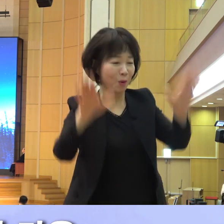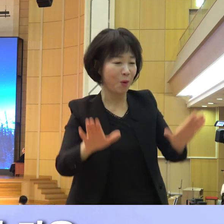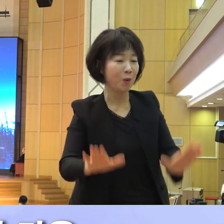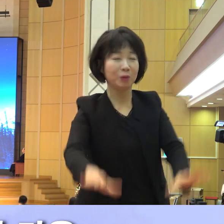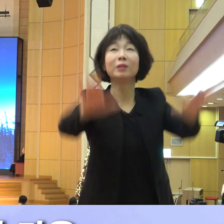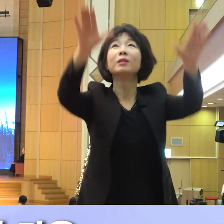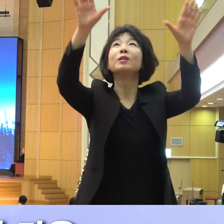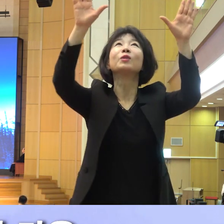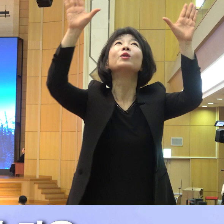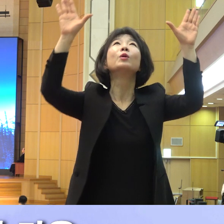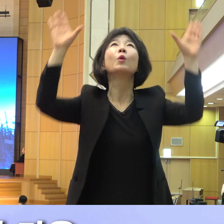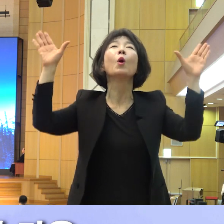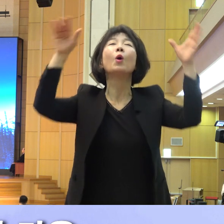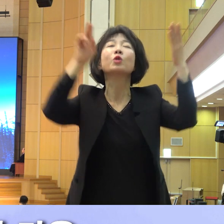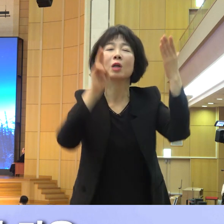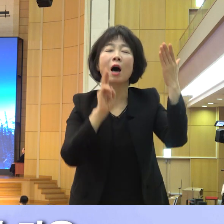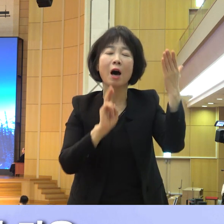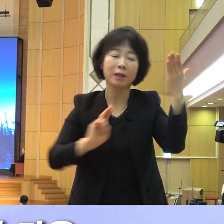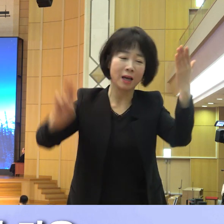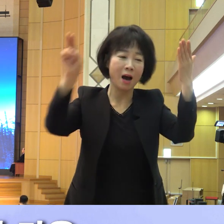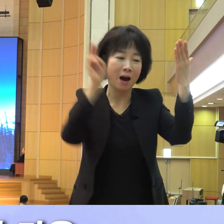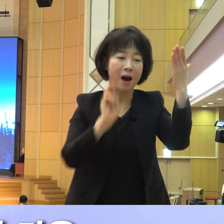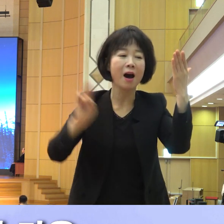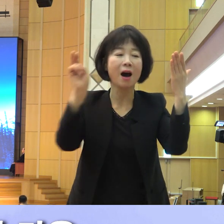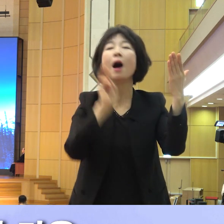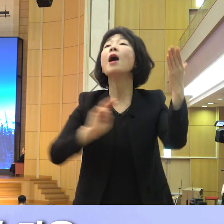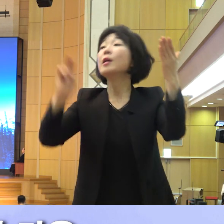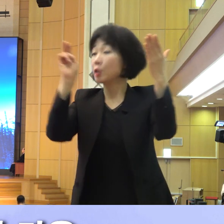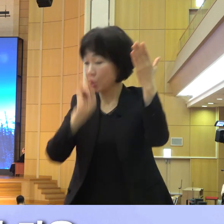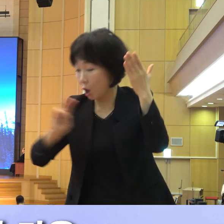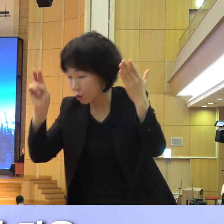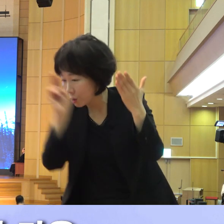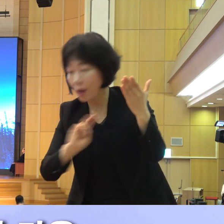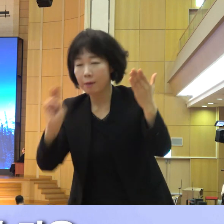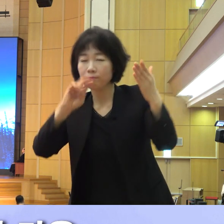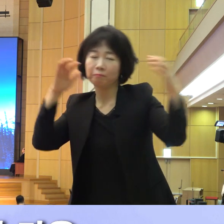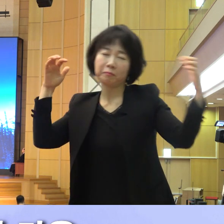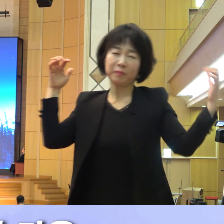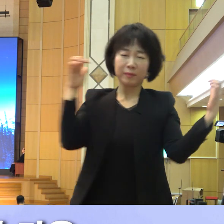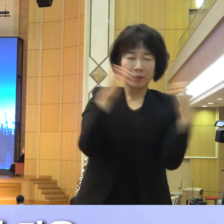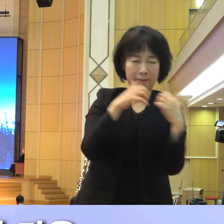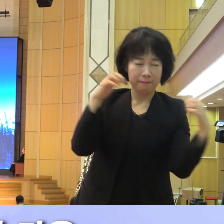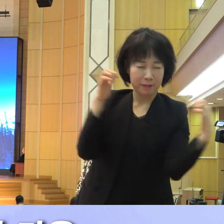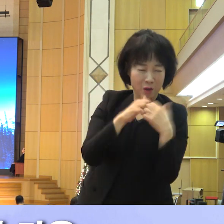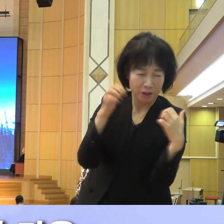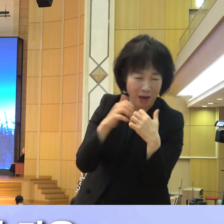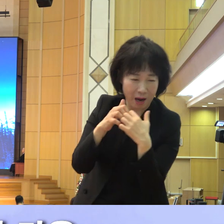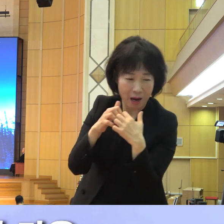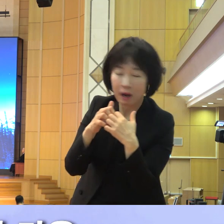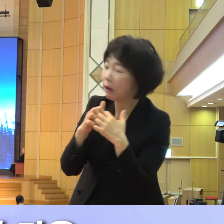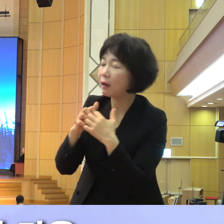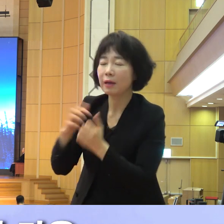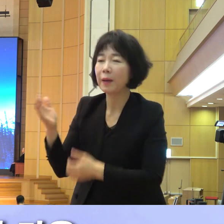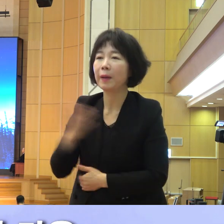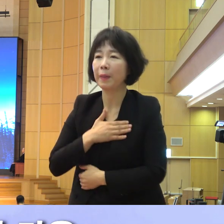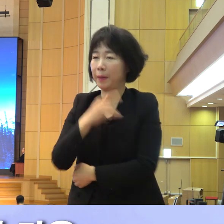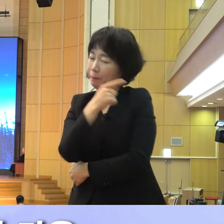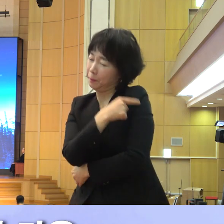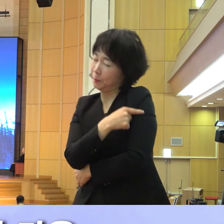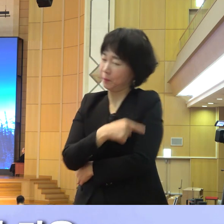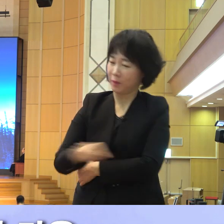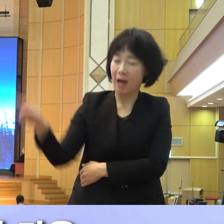찬양, 손을 들고 찬양. 전쟁은